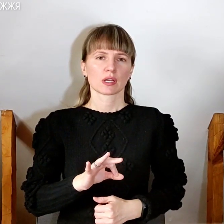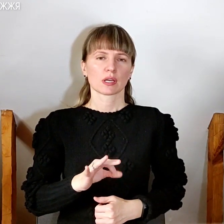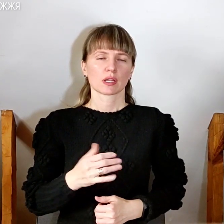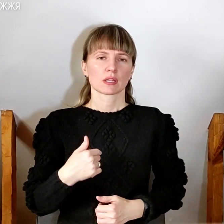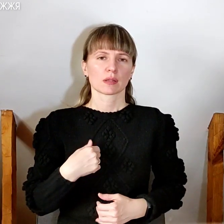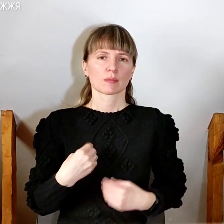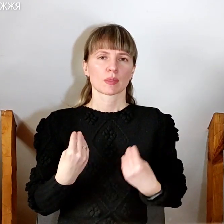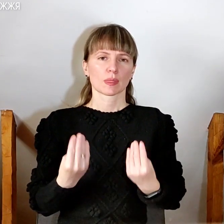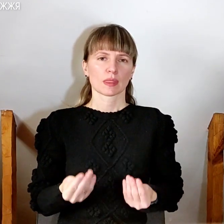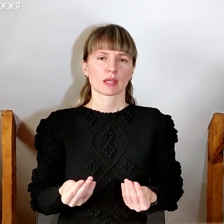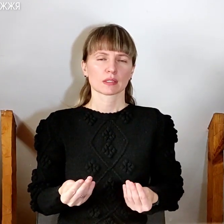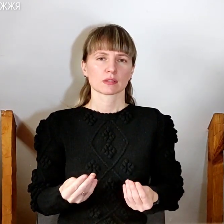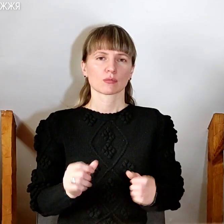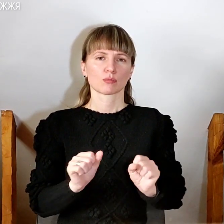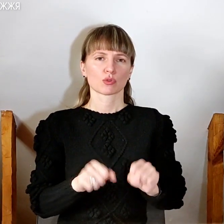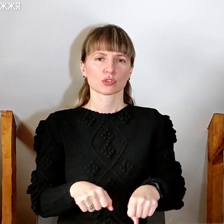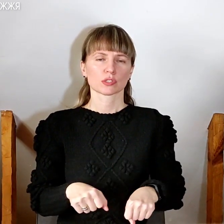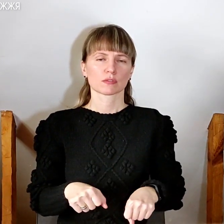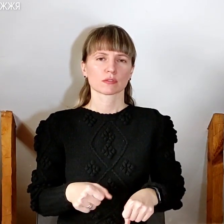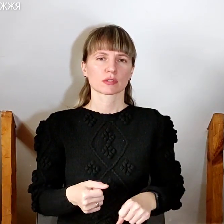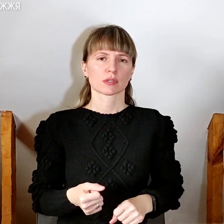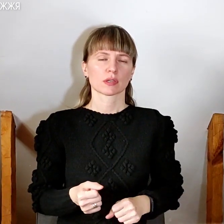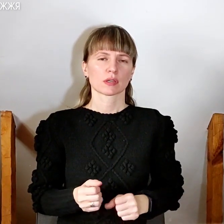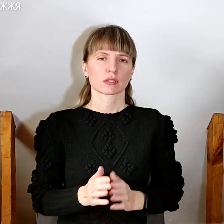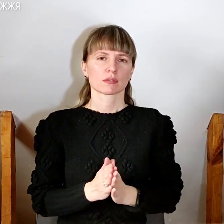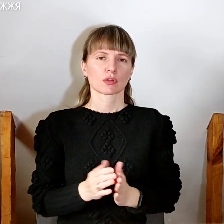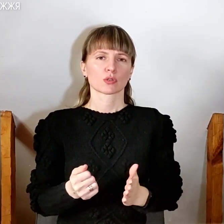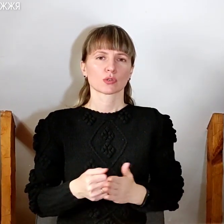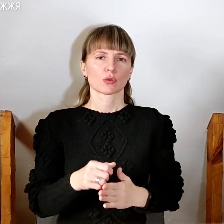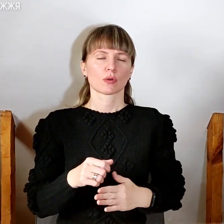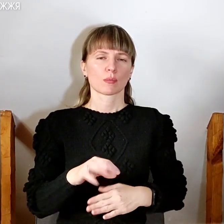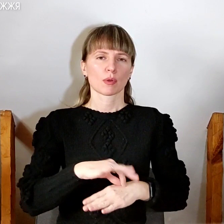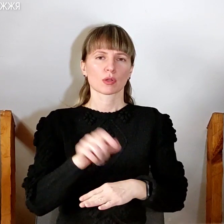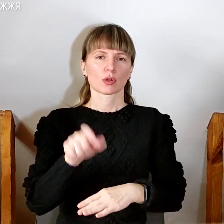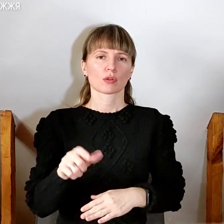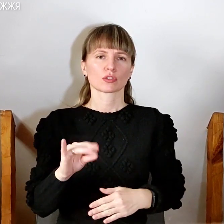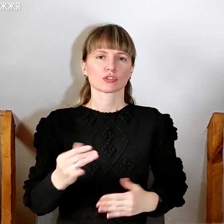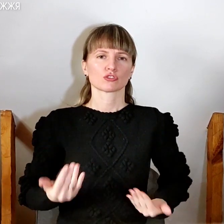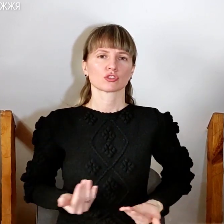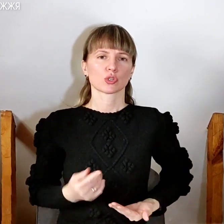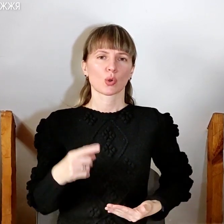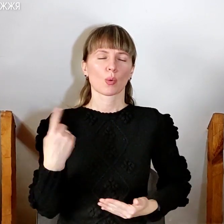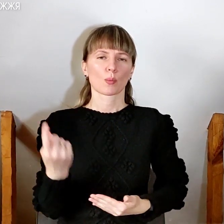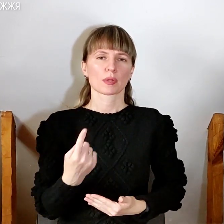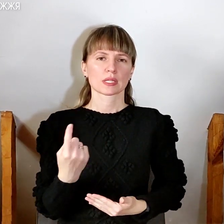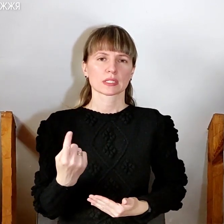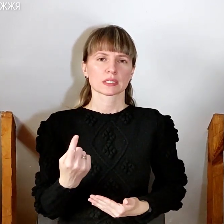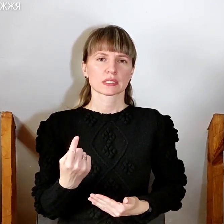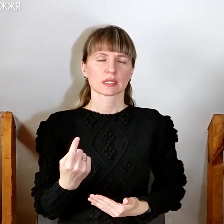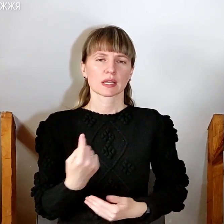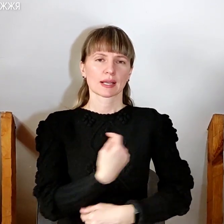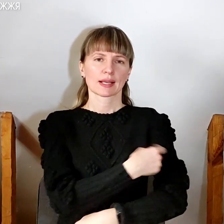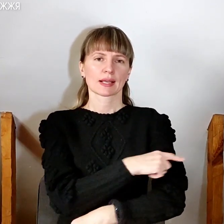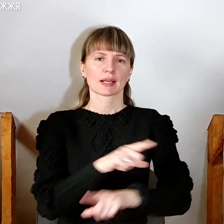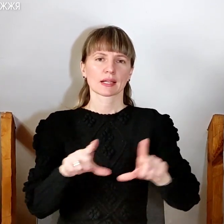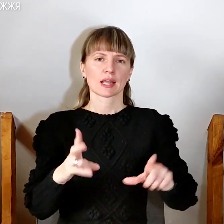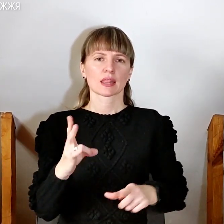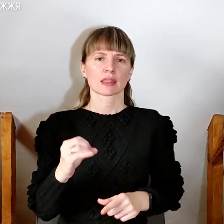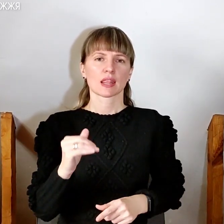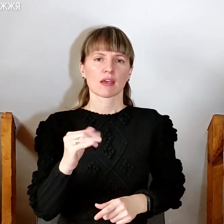наданою послугою, можливістю звернутися до пацієнтів жителів області, клініка нефроцентр готова